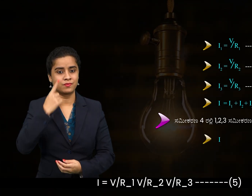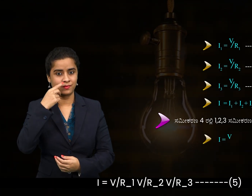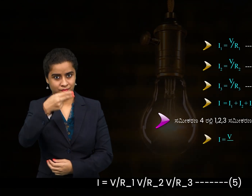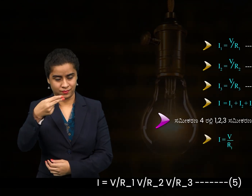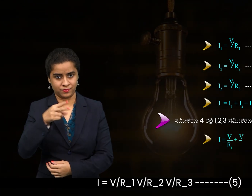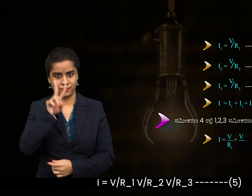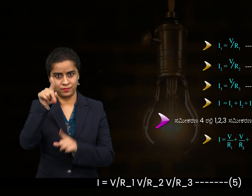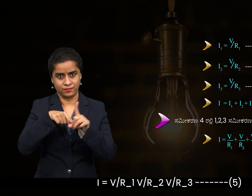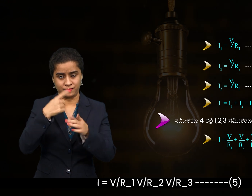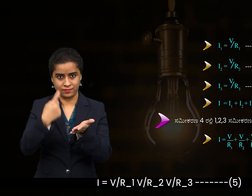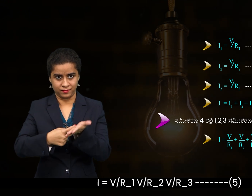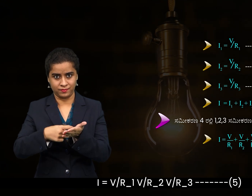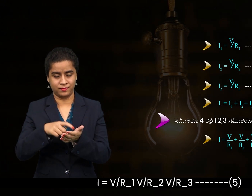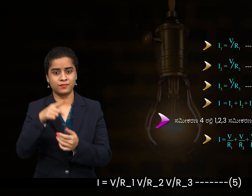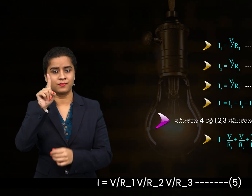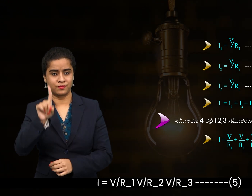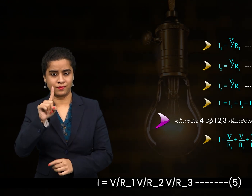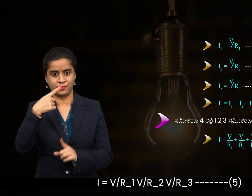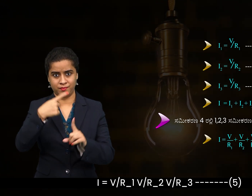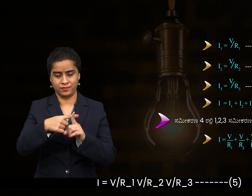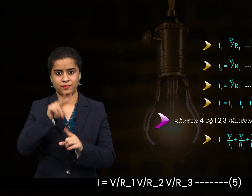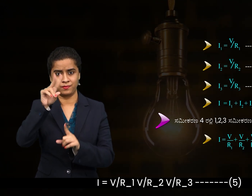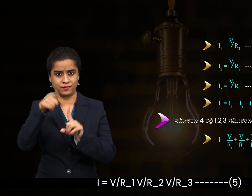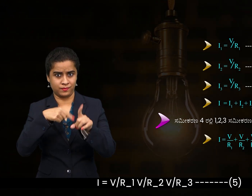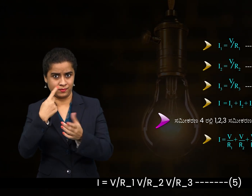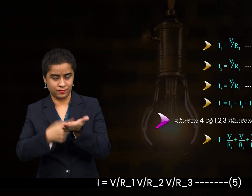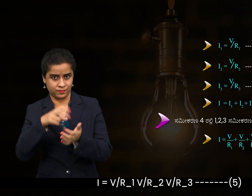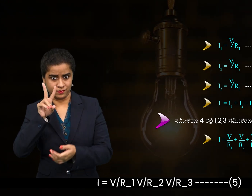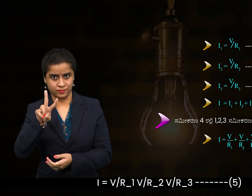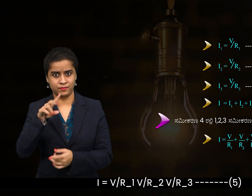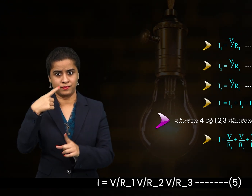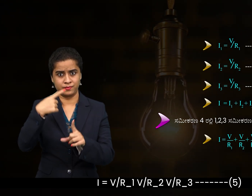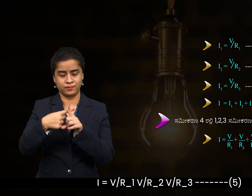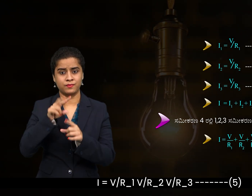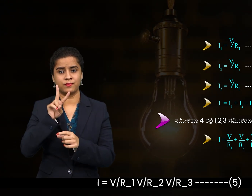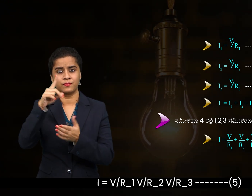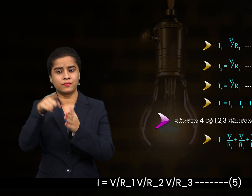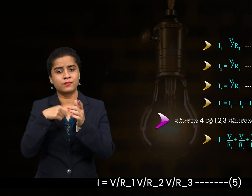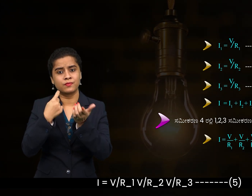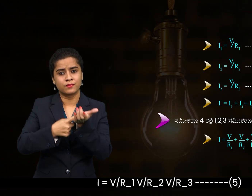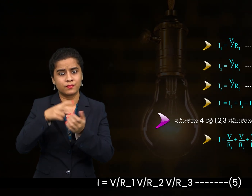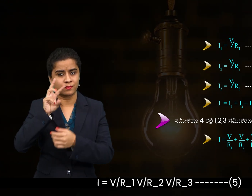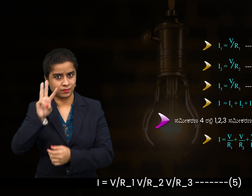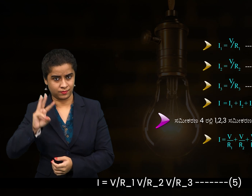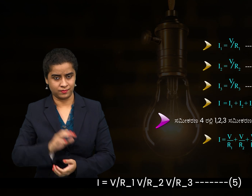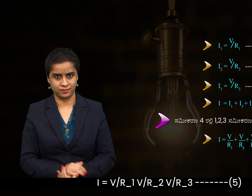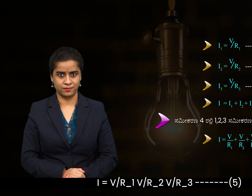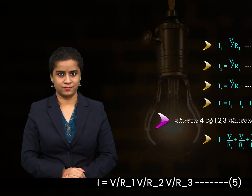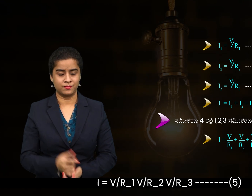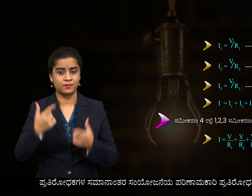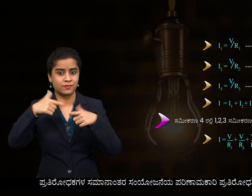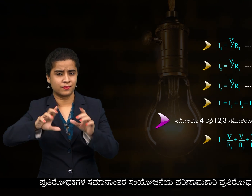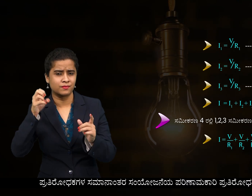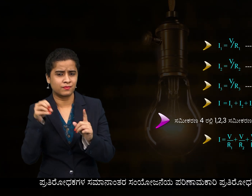I is equal to V by R underscore 1, V by R underscore 2, V by R underscore 3.